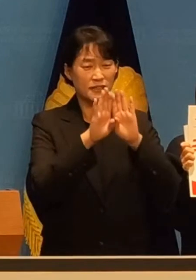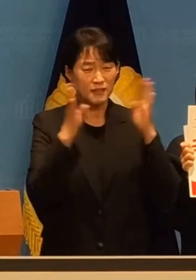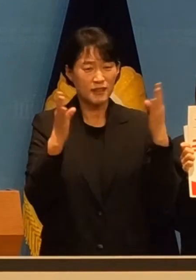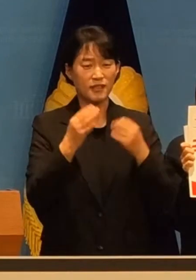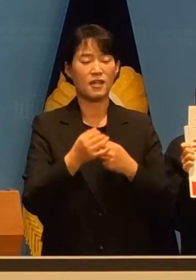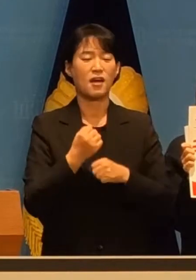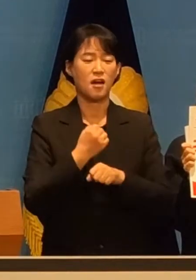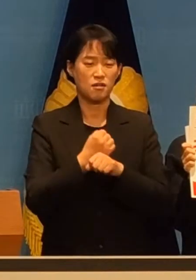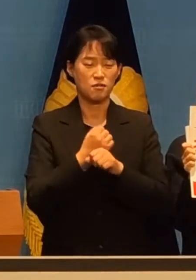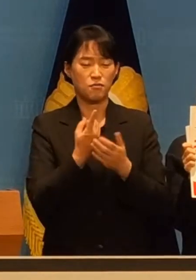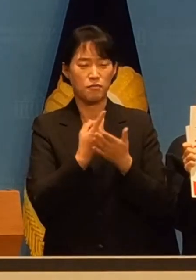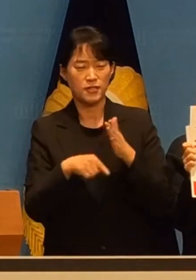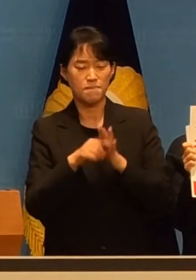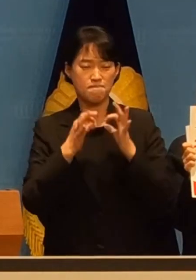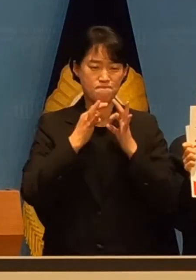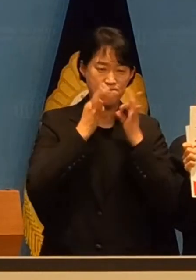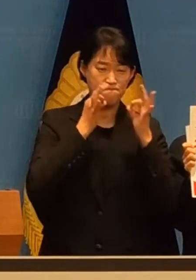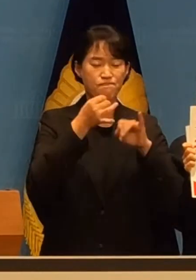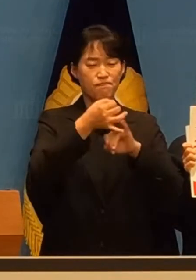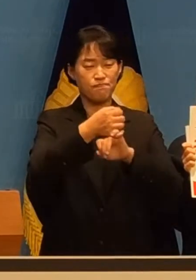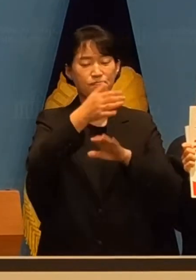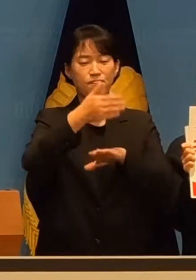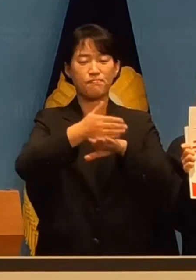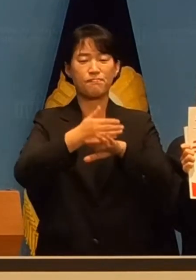열릴 수 있도록 최선을 다하겠습니다. 감사합니다.